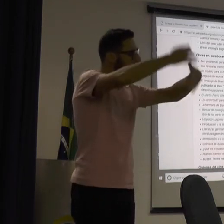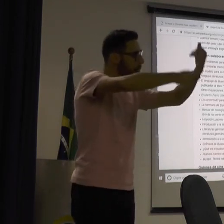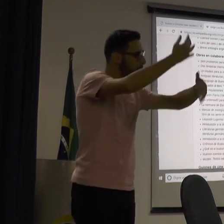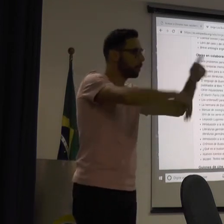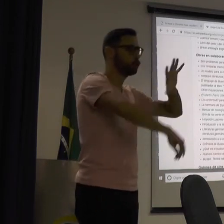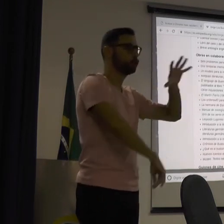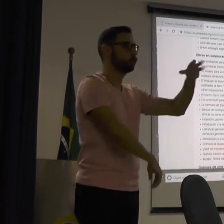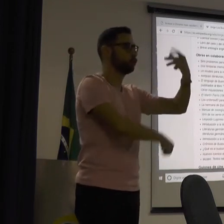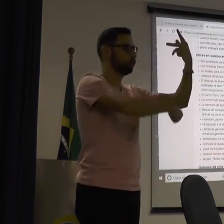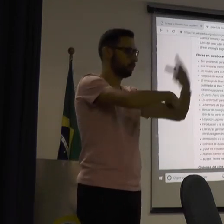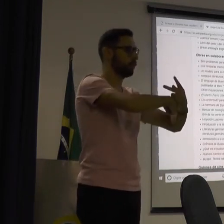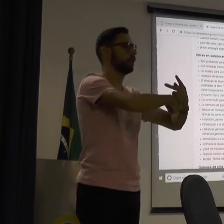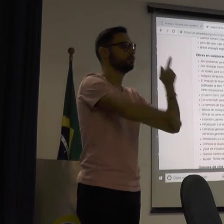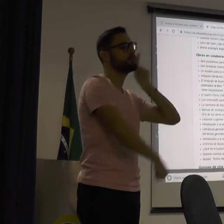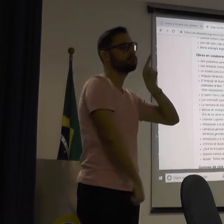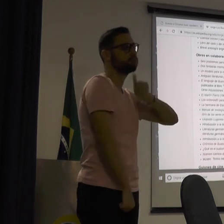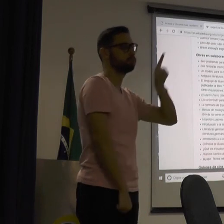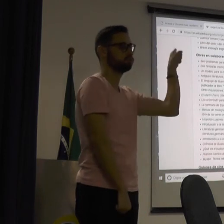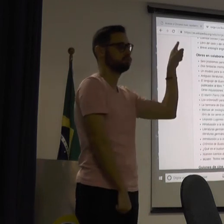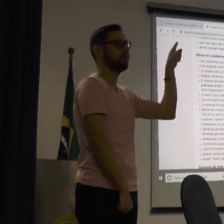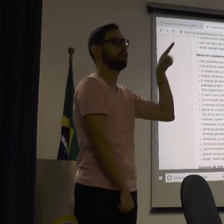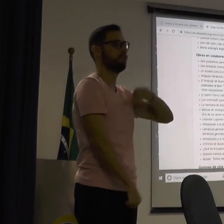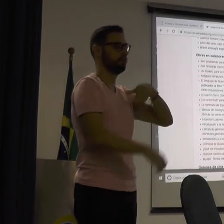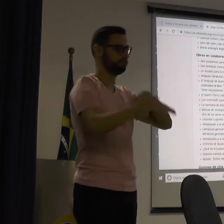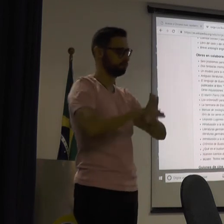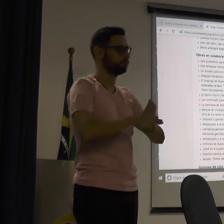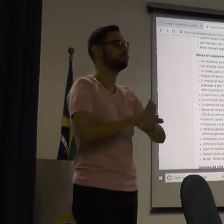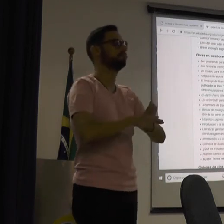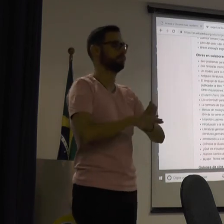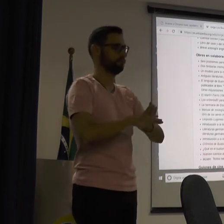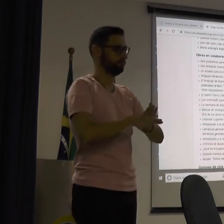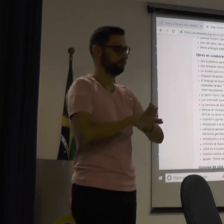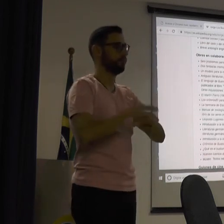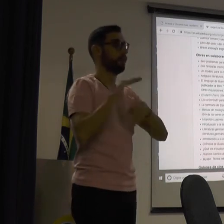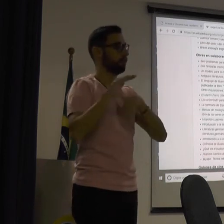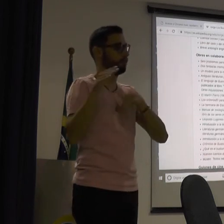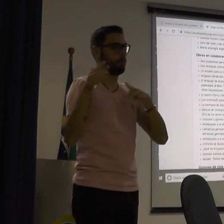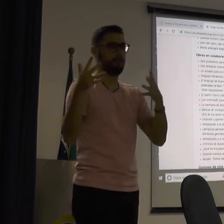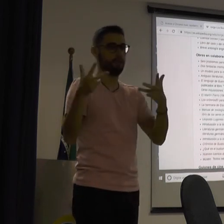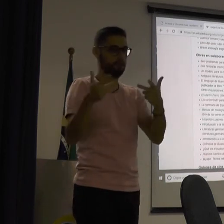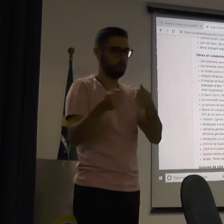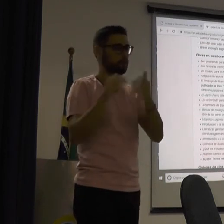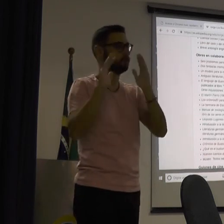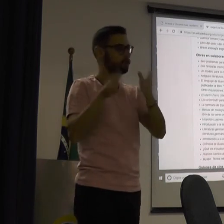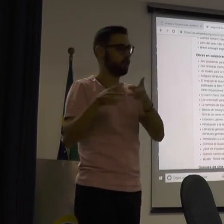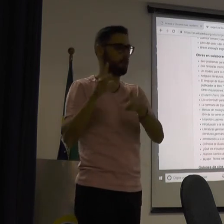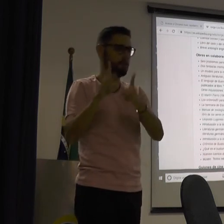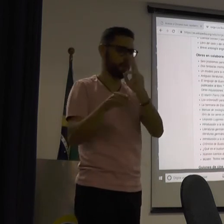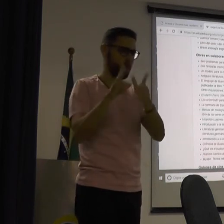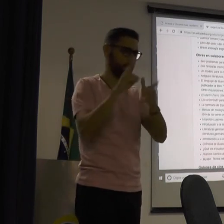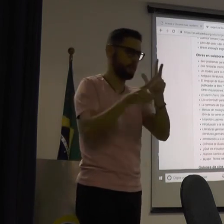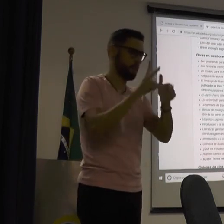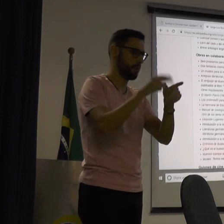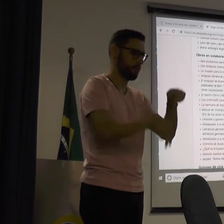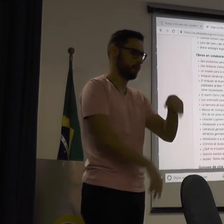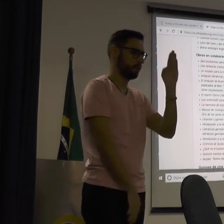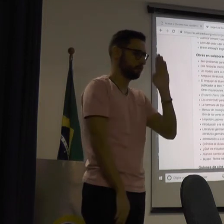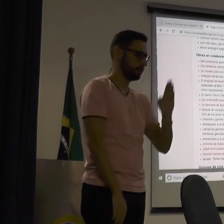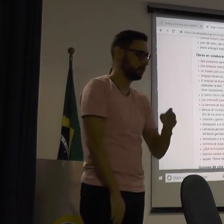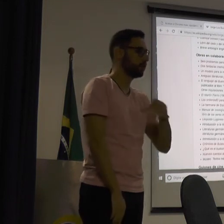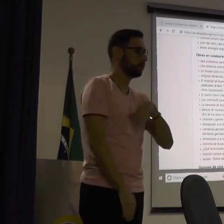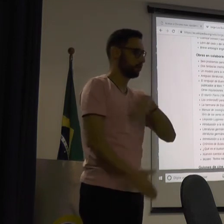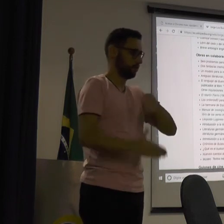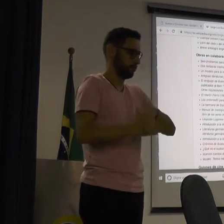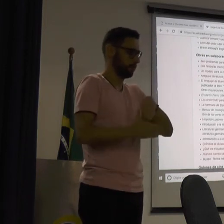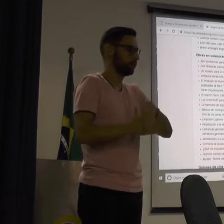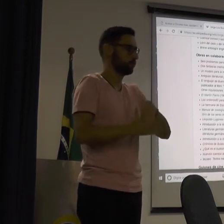está tudo preservado. E são coisas maravilhosas. Foi editado no Brasil, inclusive, aquele This Craft of